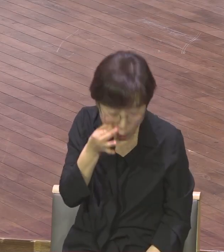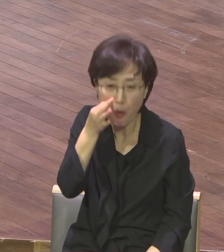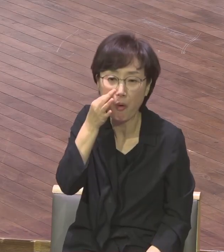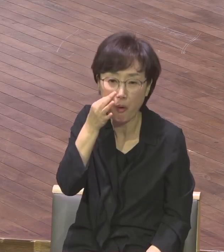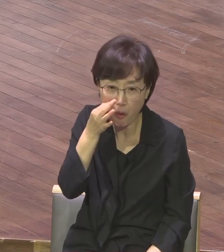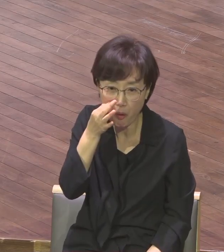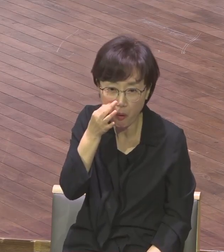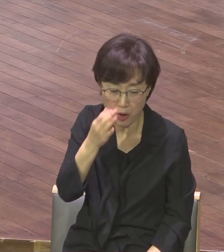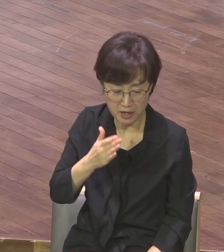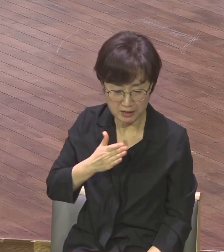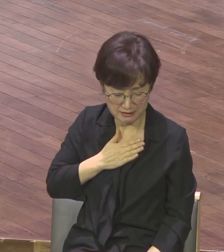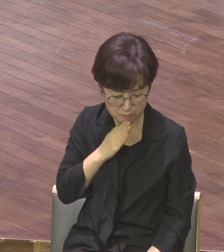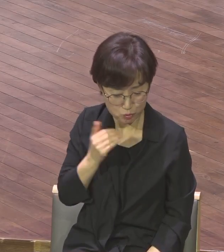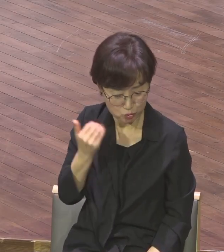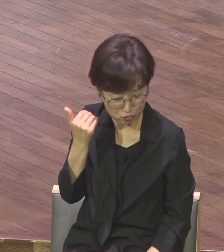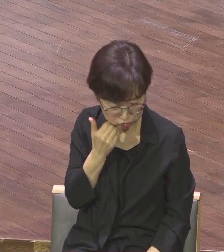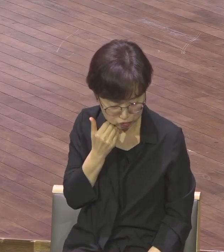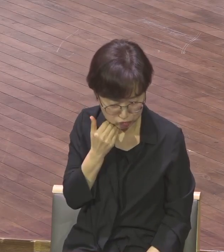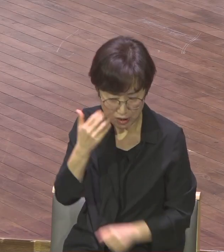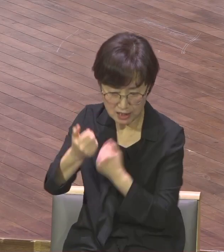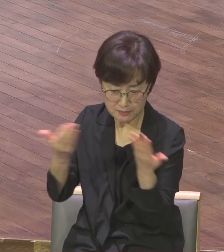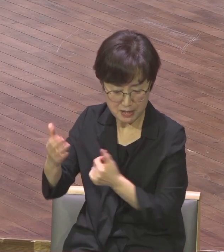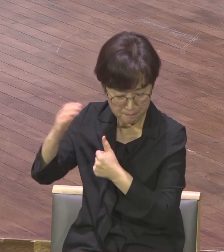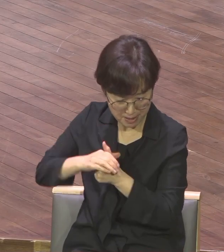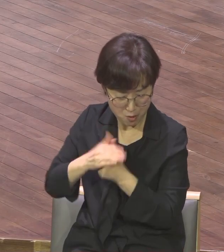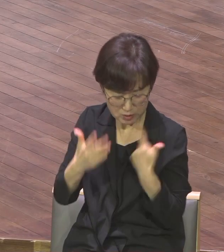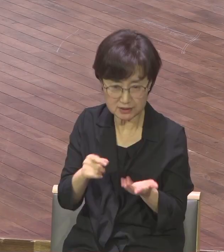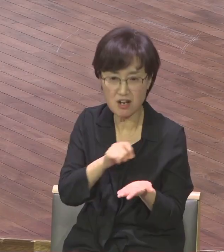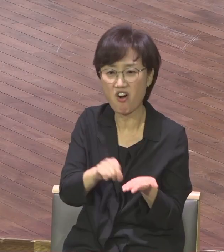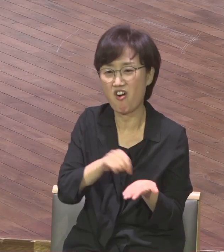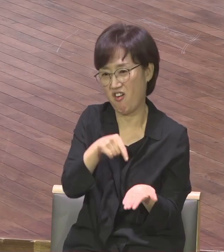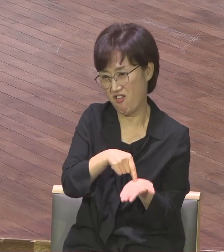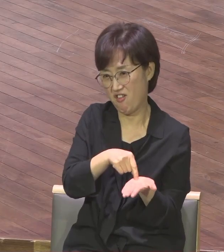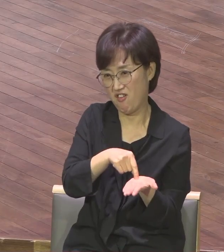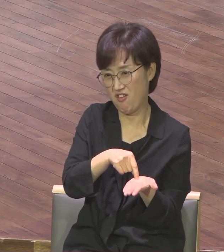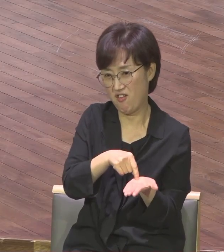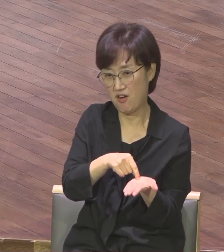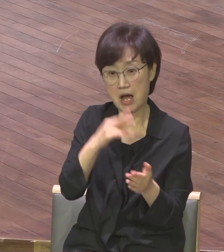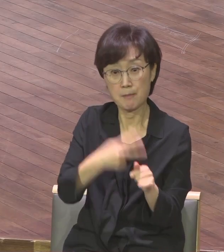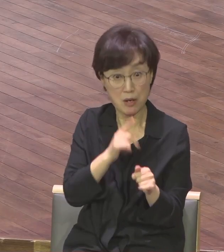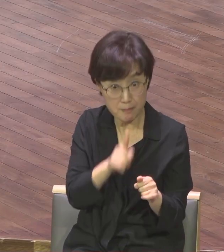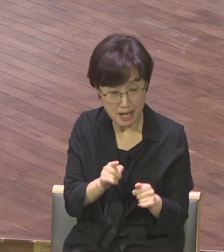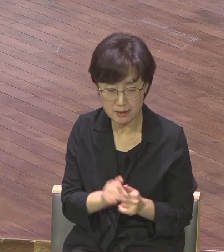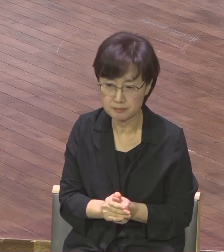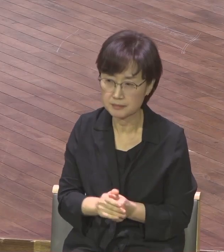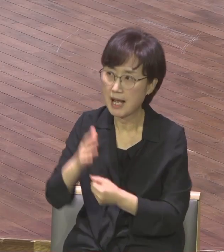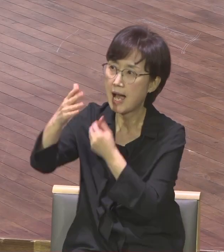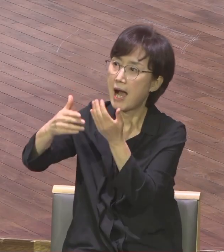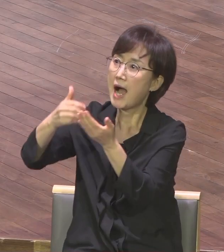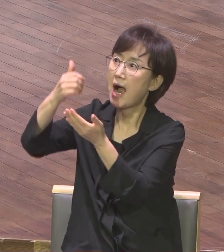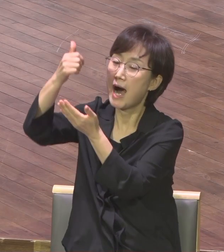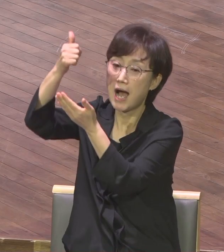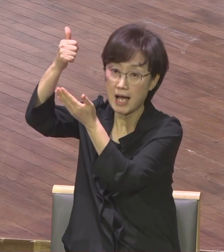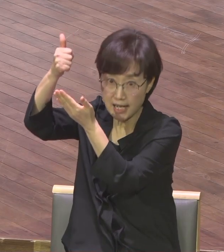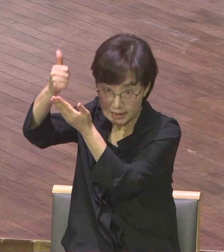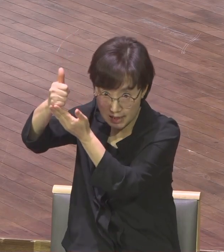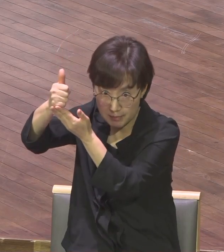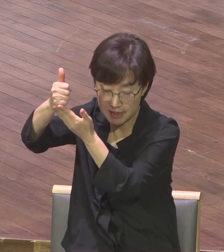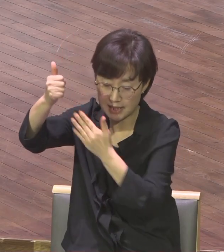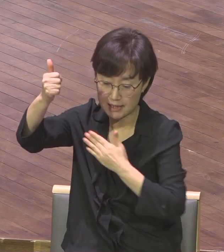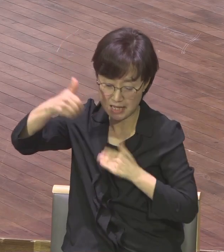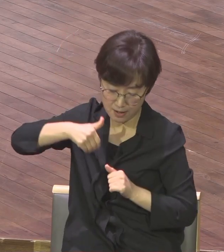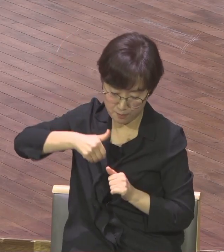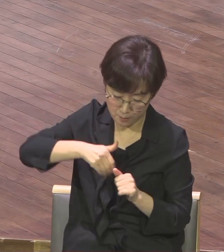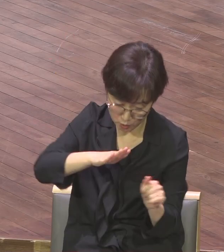사명적 정체성을 강조하면서 시작하죠. 하나님으로부터 말미암아 그리스도 예수의 사도된 나